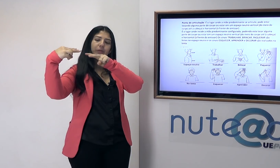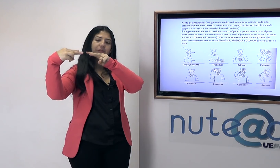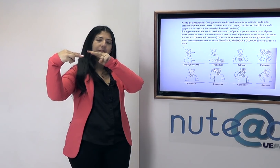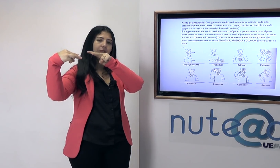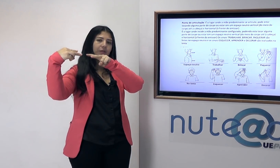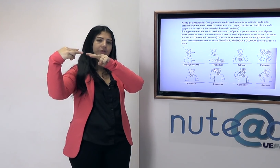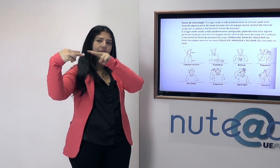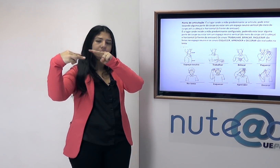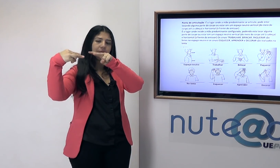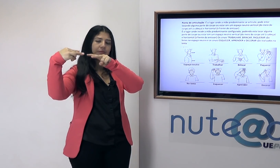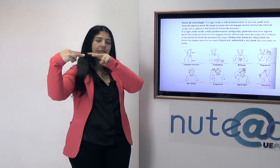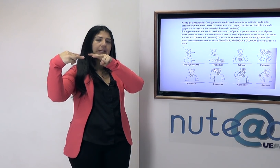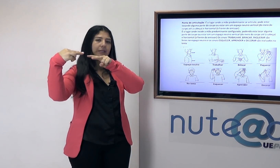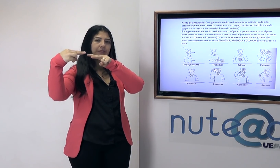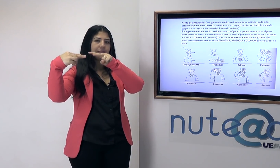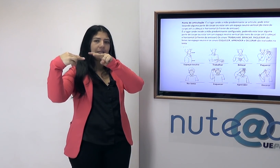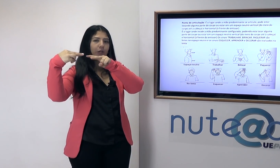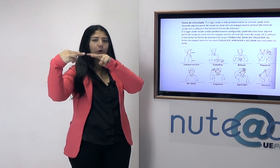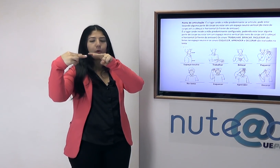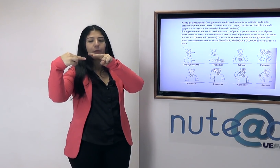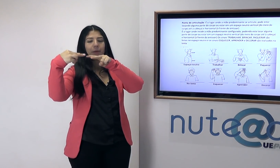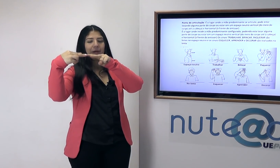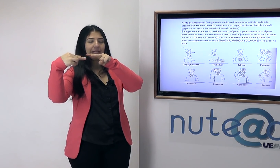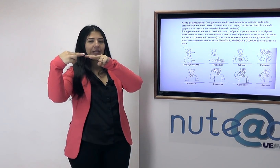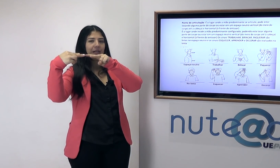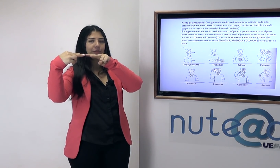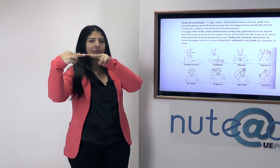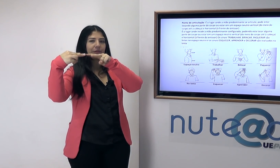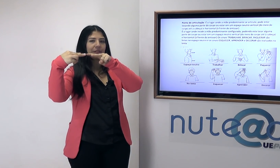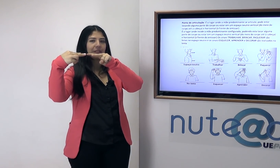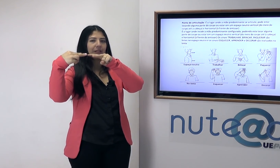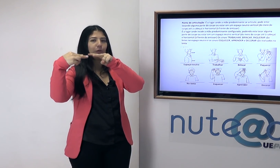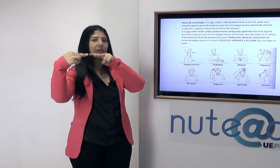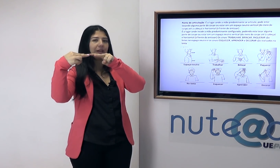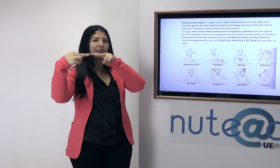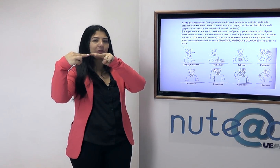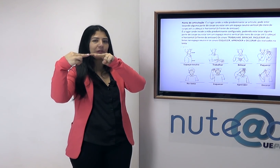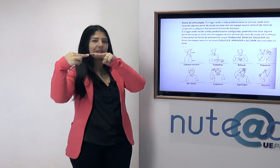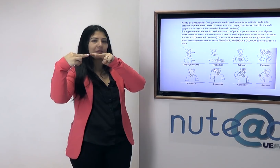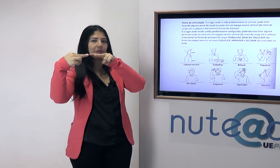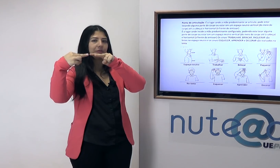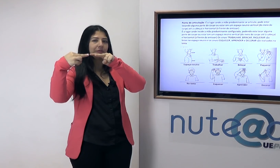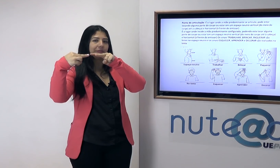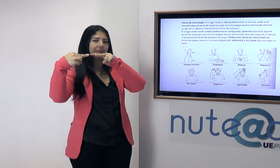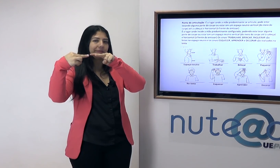movimento aqui, ó. Daí, como é paquerar, você vai dar um leve sorriso,